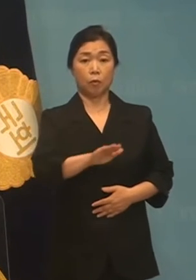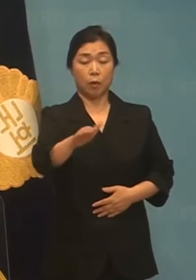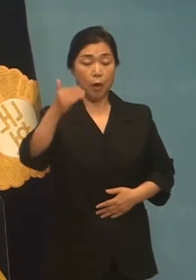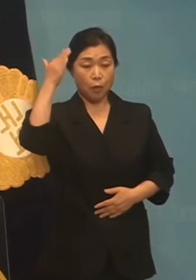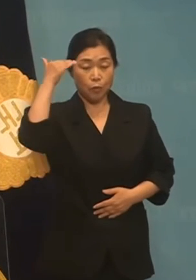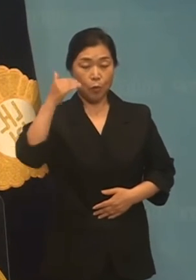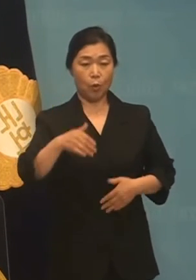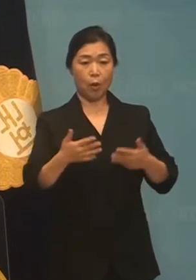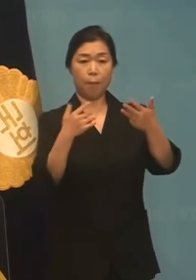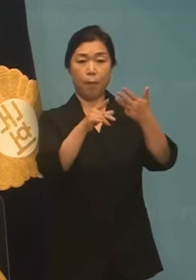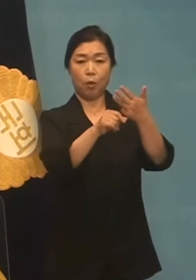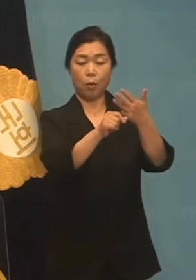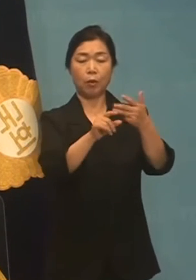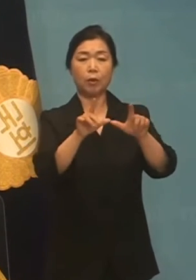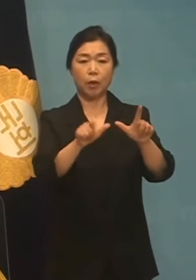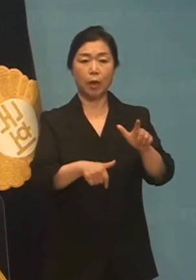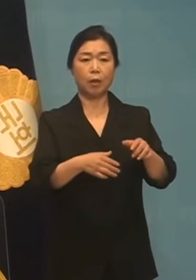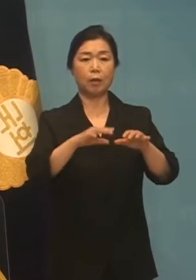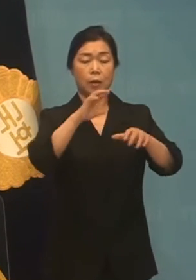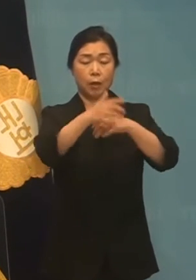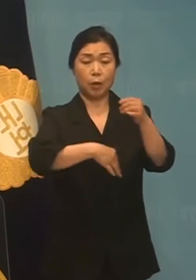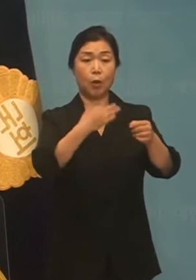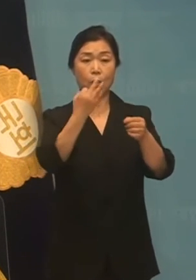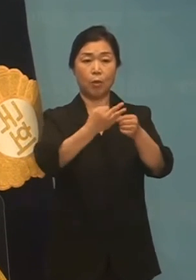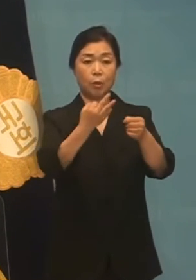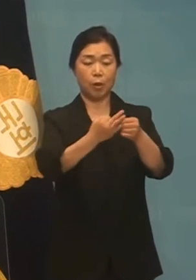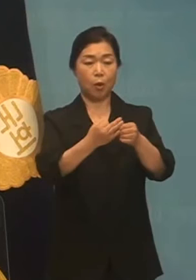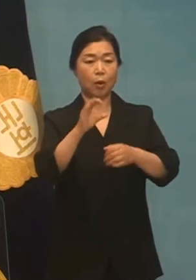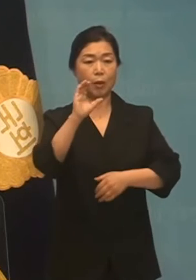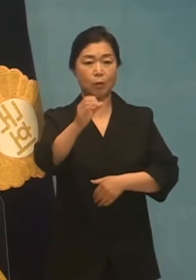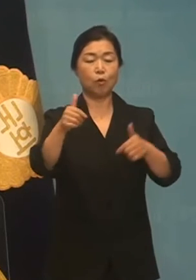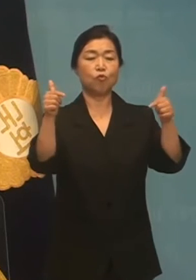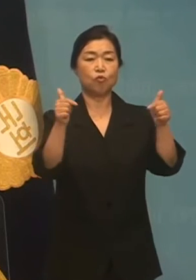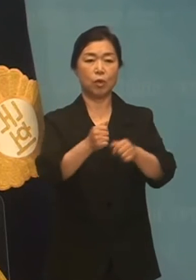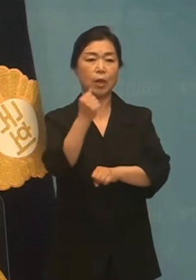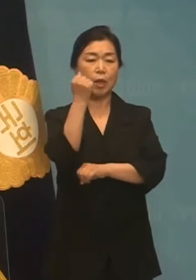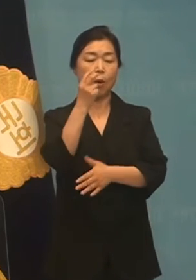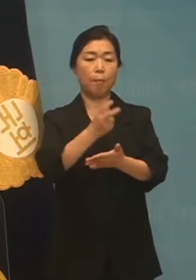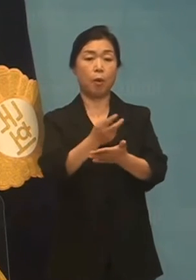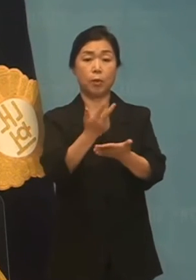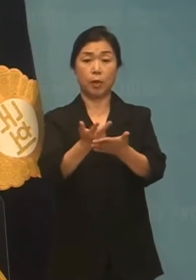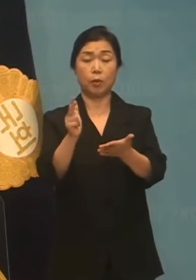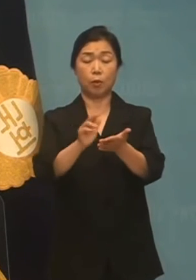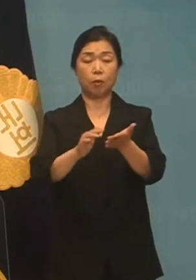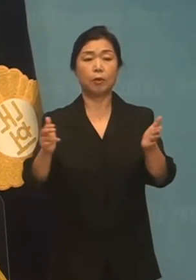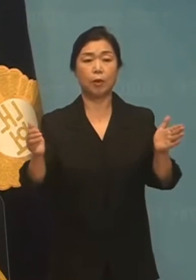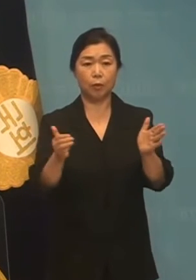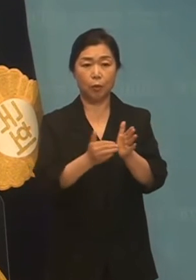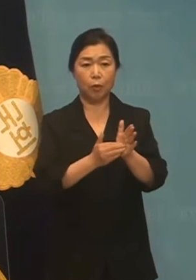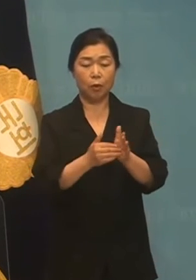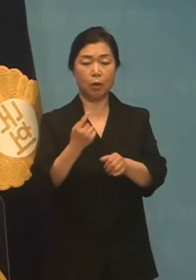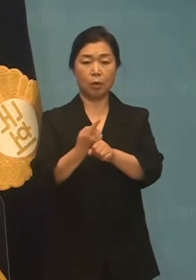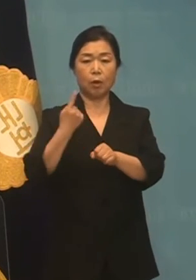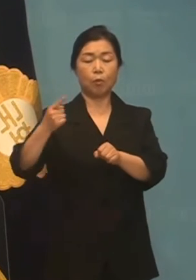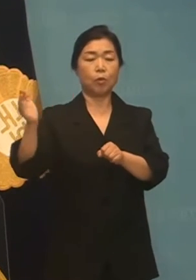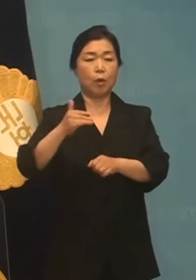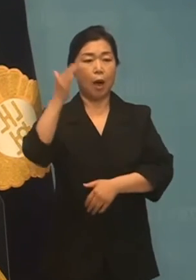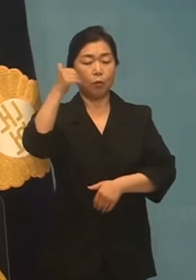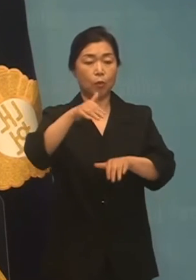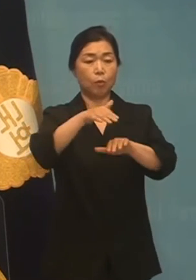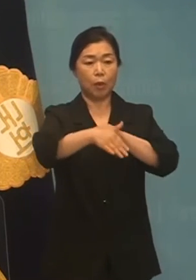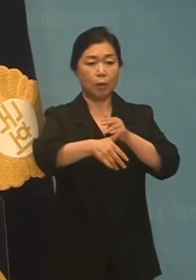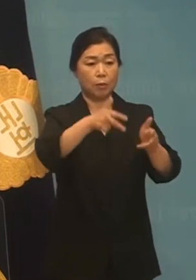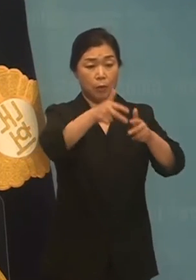지난 8월 세계에서 14번째로 탄소중립 기본법을 제정했으며 지난해부터 한국판